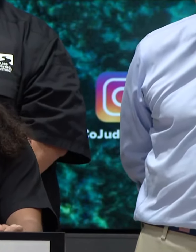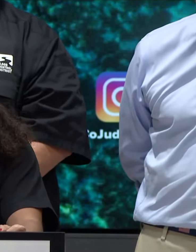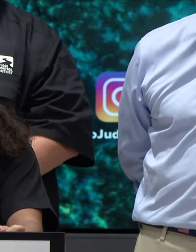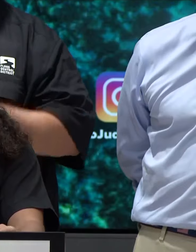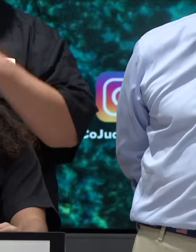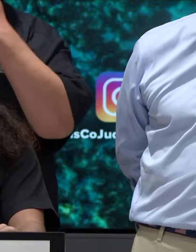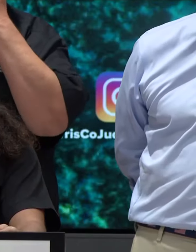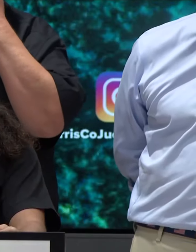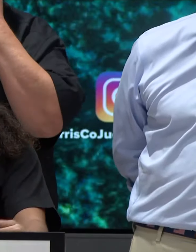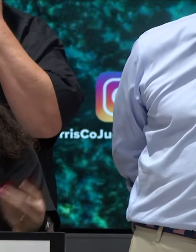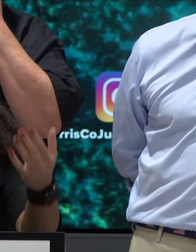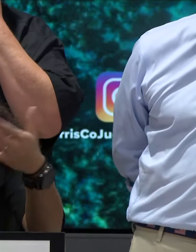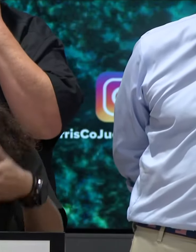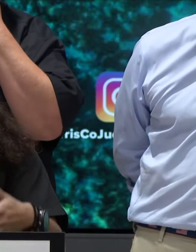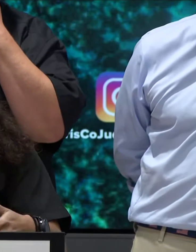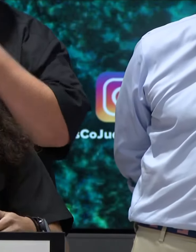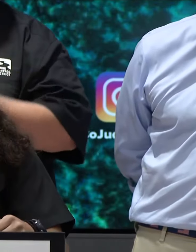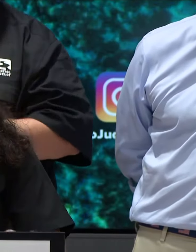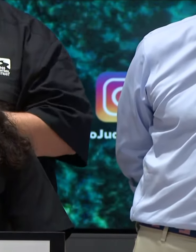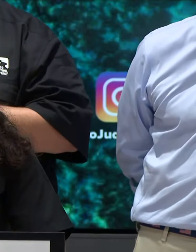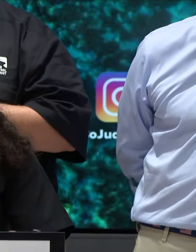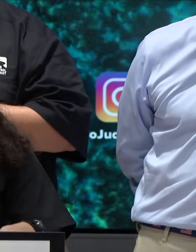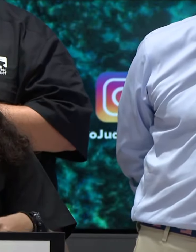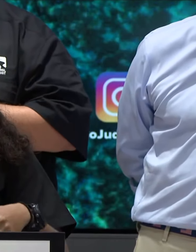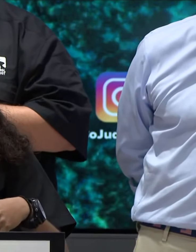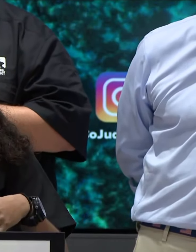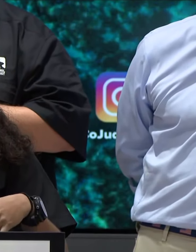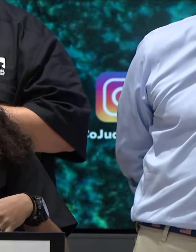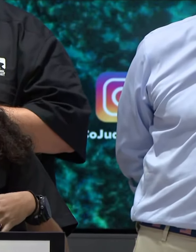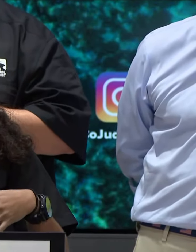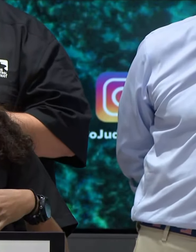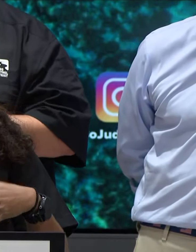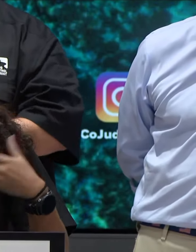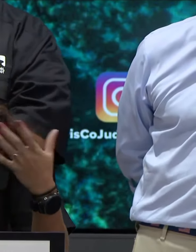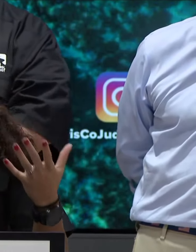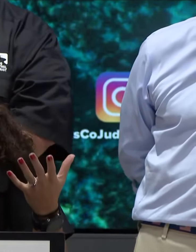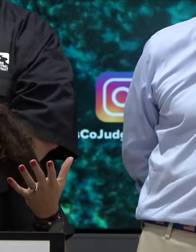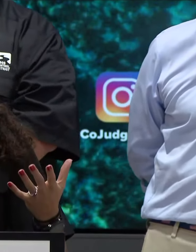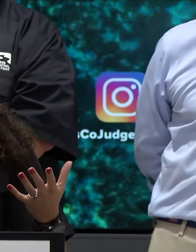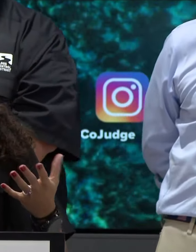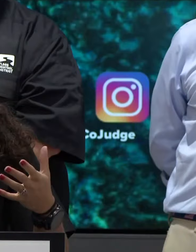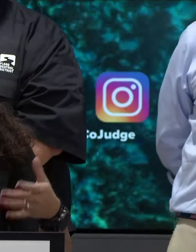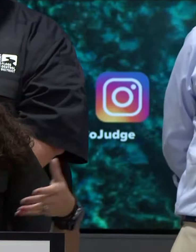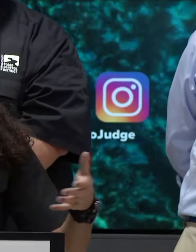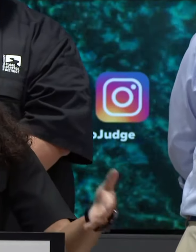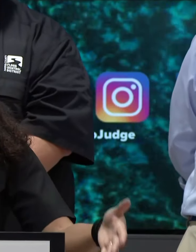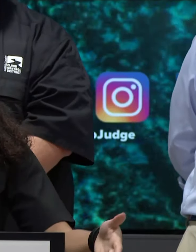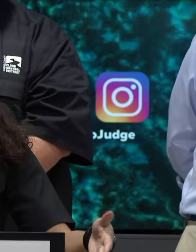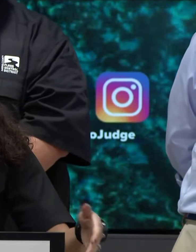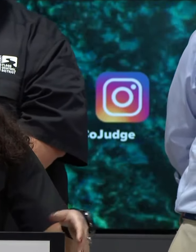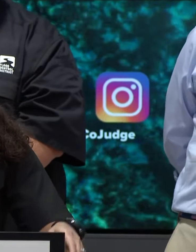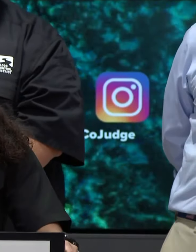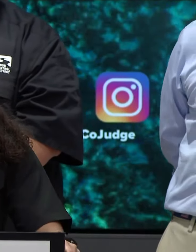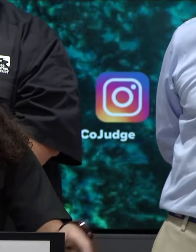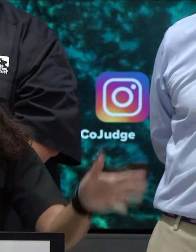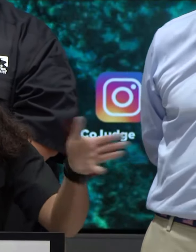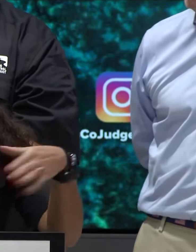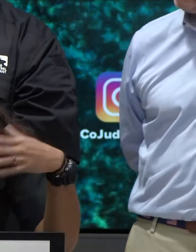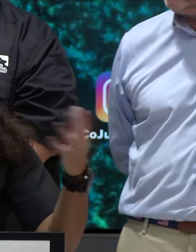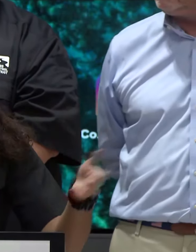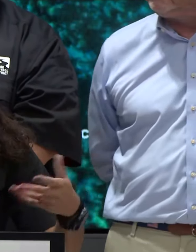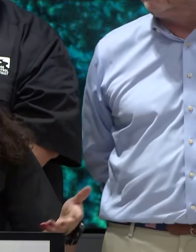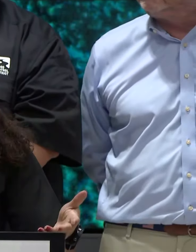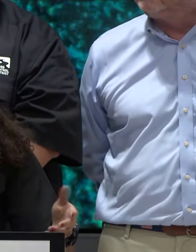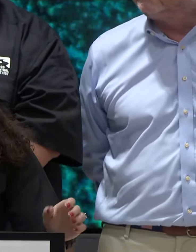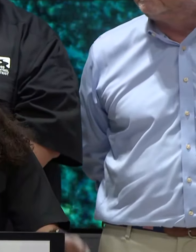alguien no evitó un árbol caído en medio de la calle o estamos preocupados que de repente la gente fuera a tocar uno de los